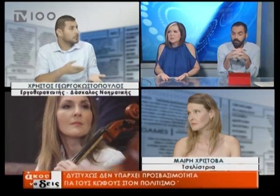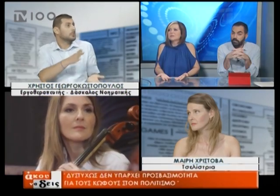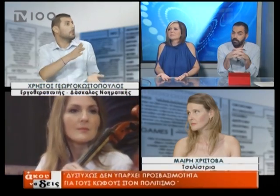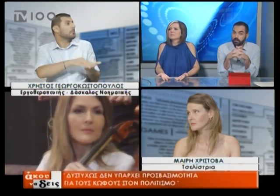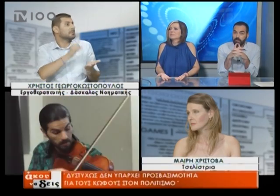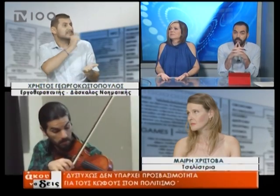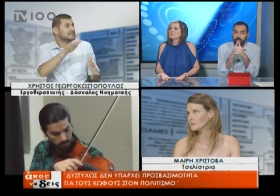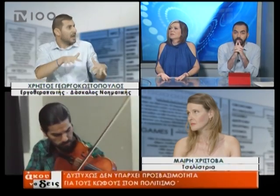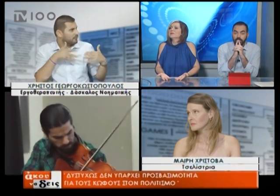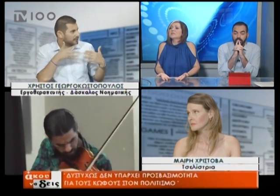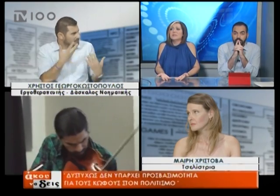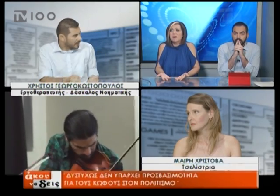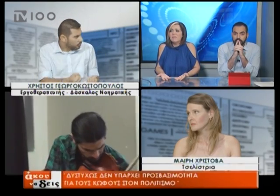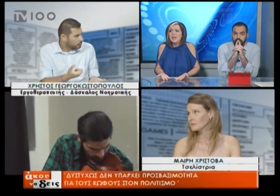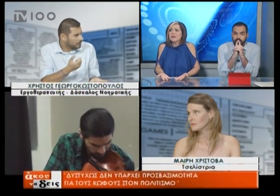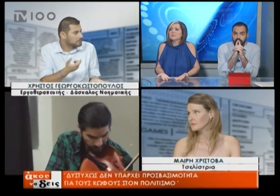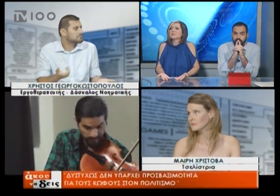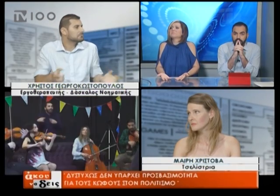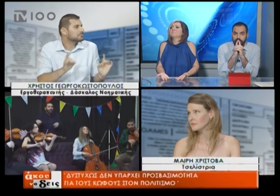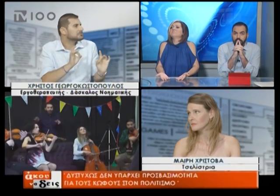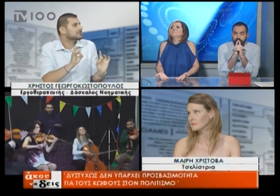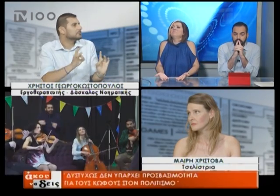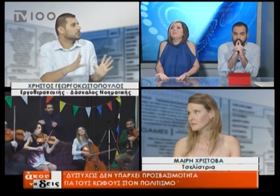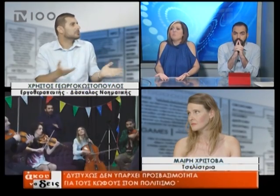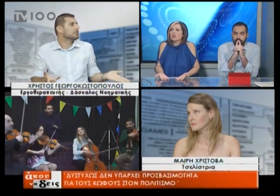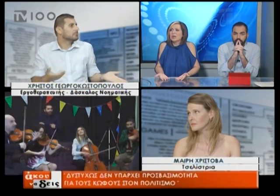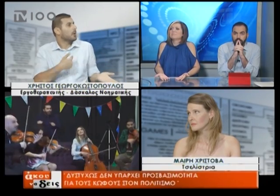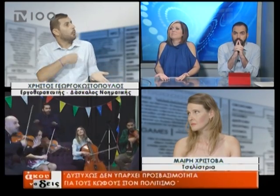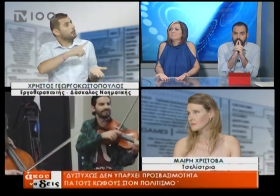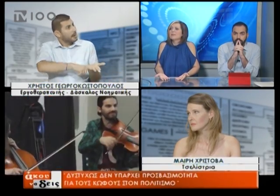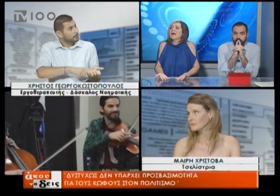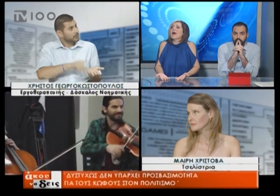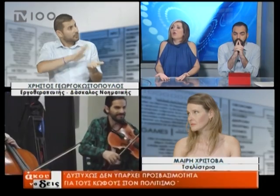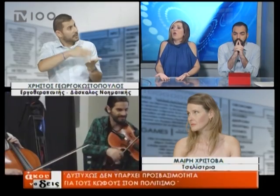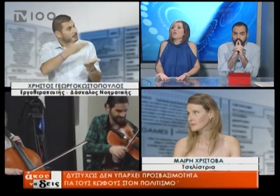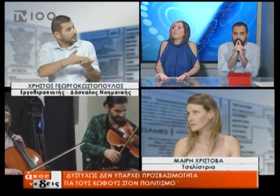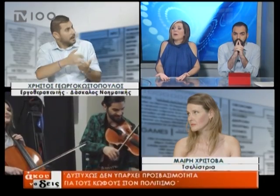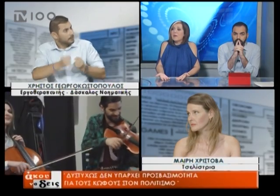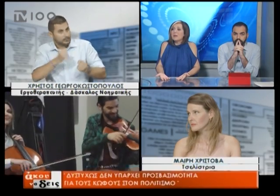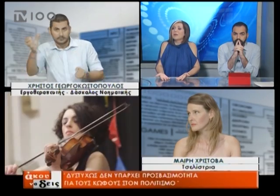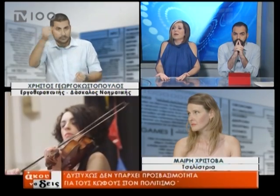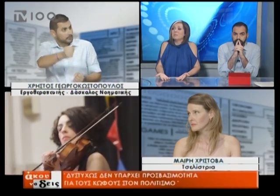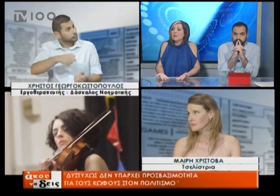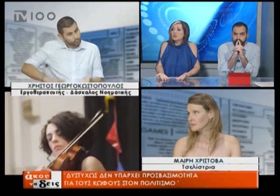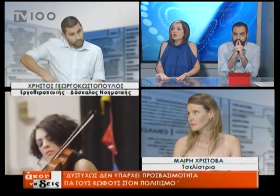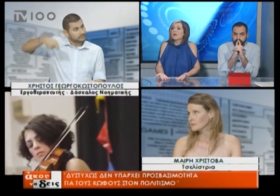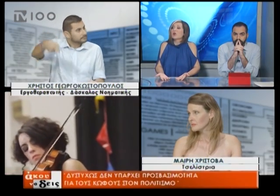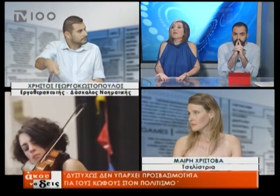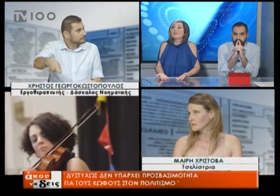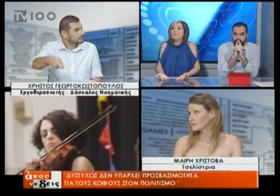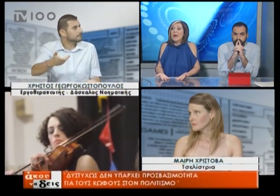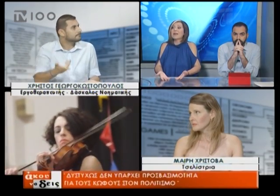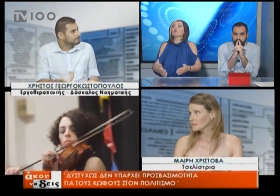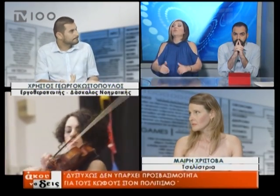διερμηνείς. Στις συναυλίες. Τίποτε. Εγώ θα πρέπει να μεριμνήσω, να βρω